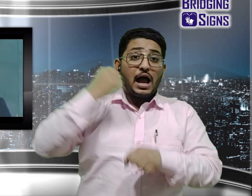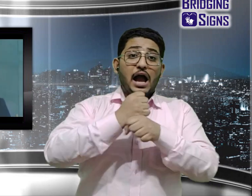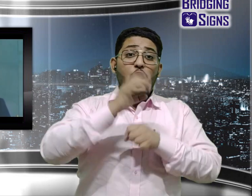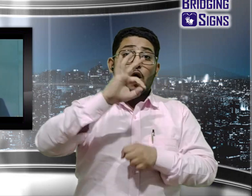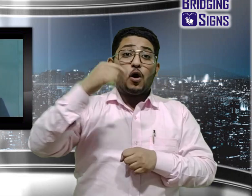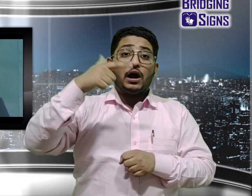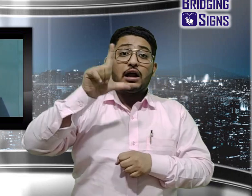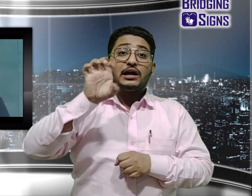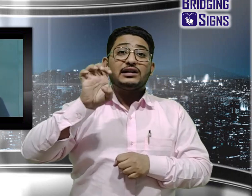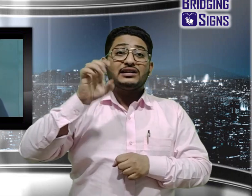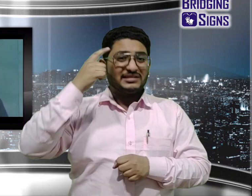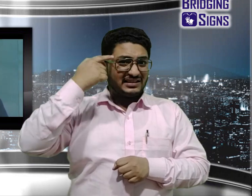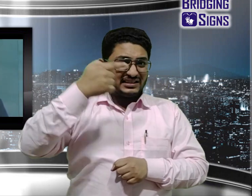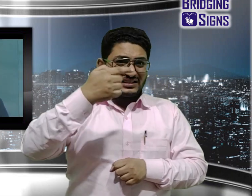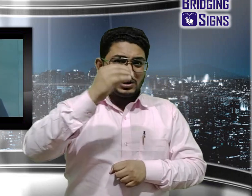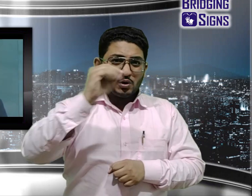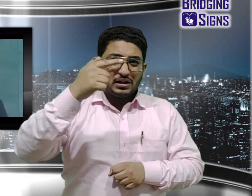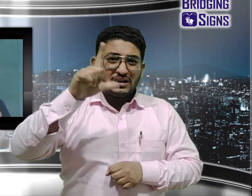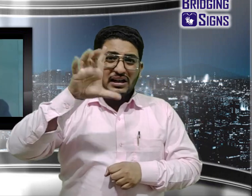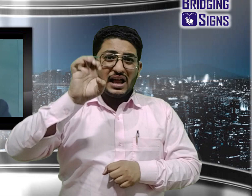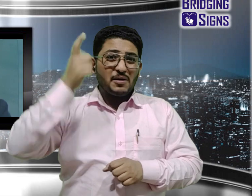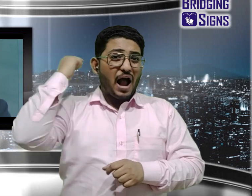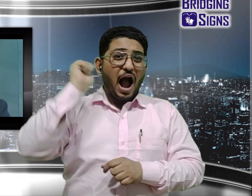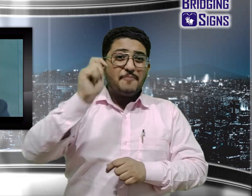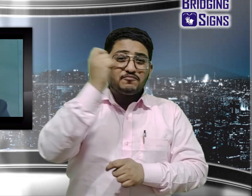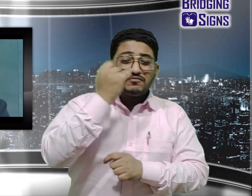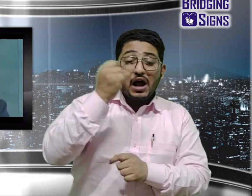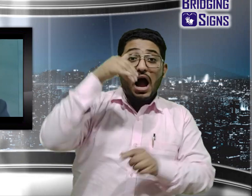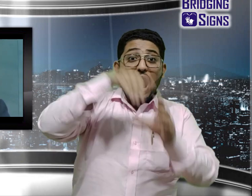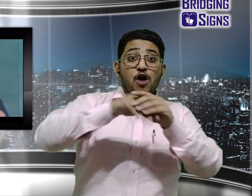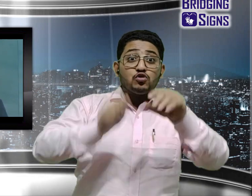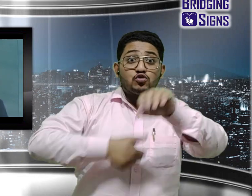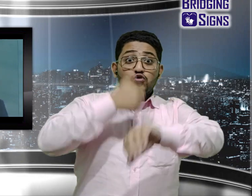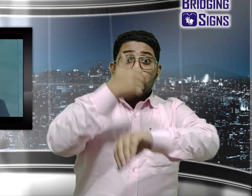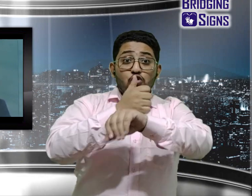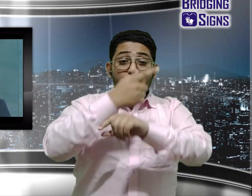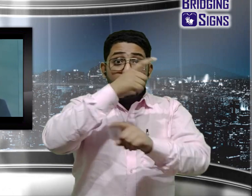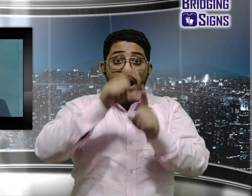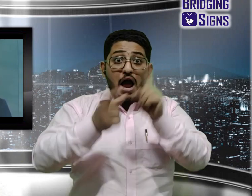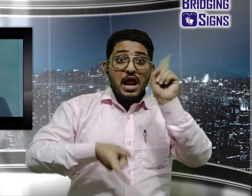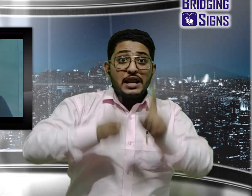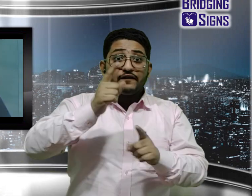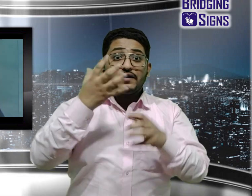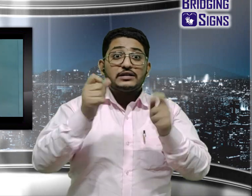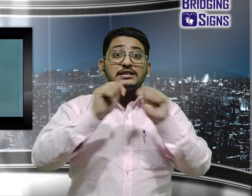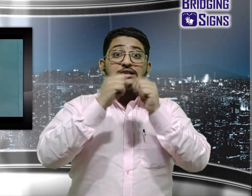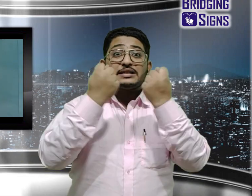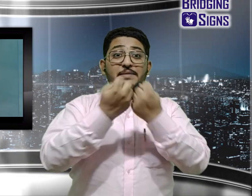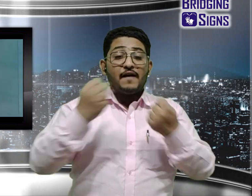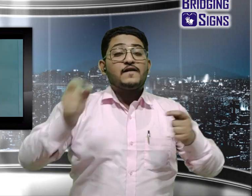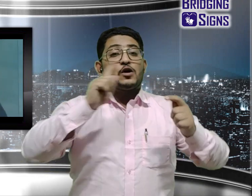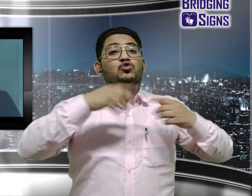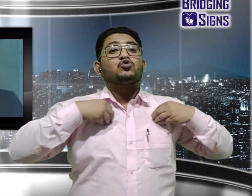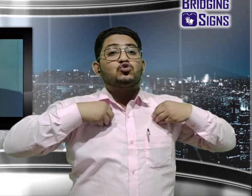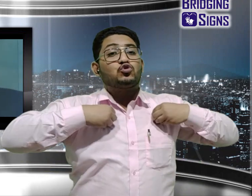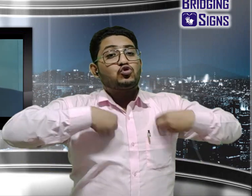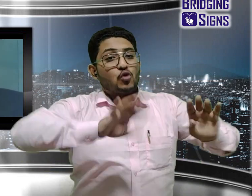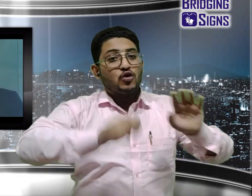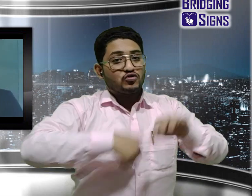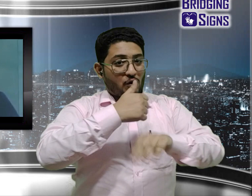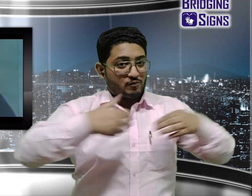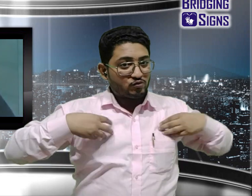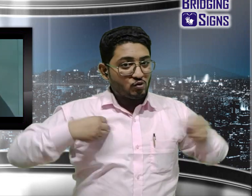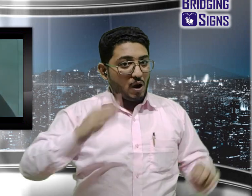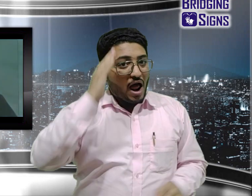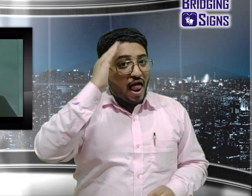रहीं, बहुत बड़ी आपने जॉब छोड़ी, गूगल को छोड़ा और पाकिस्तान आई प्राइम मिनिस्टर इमरान खान के इस